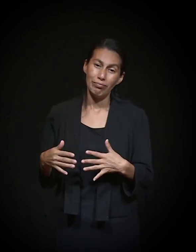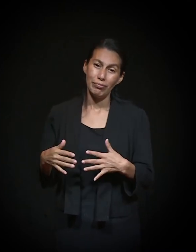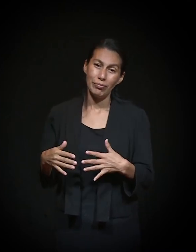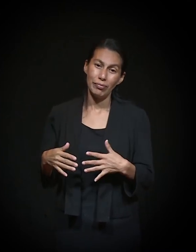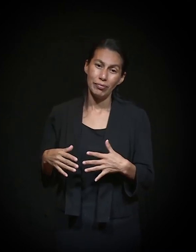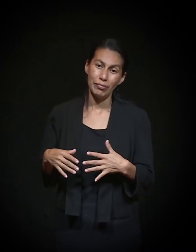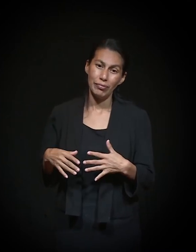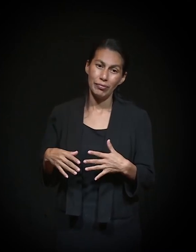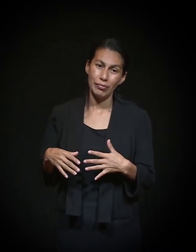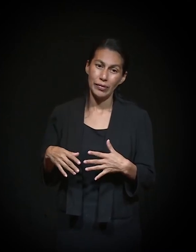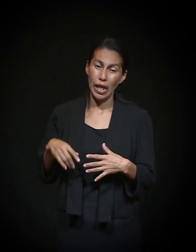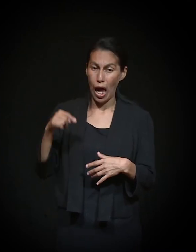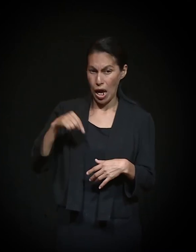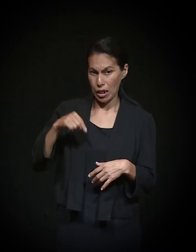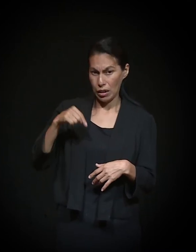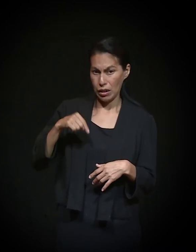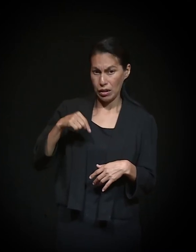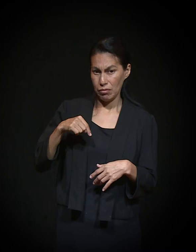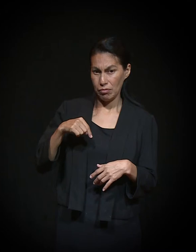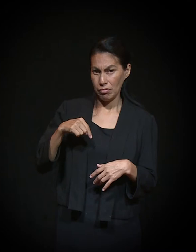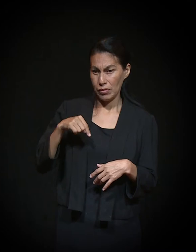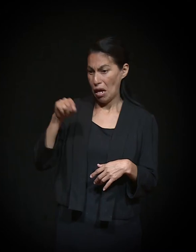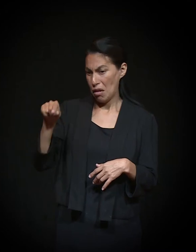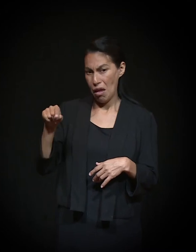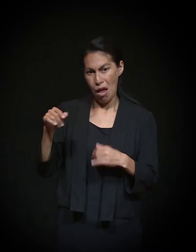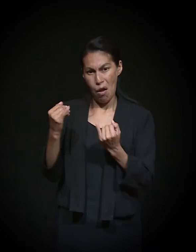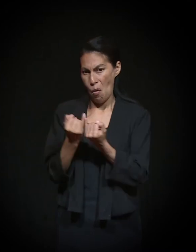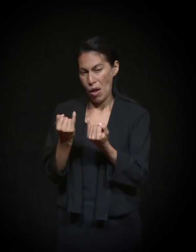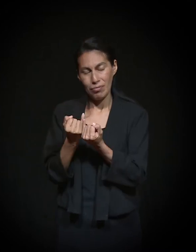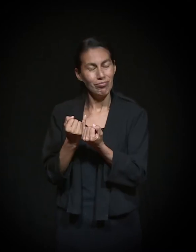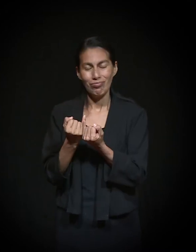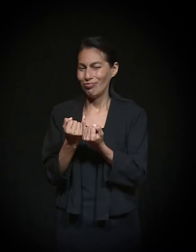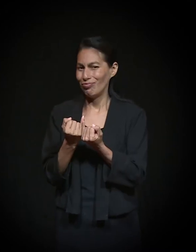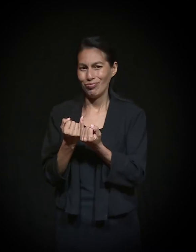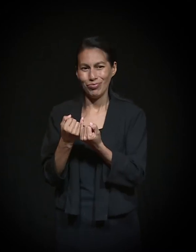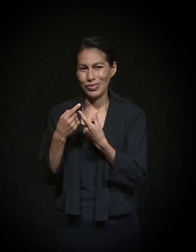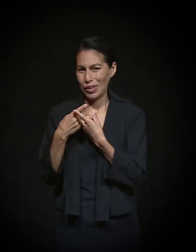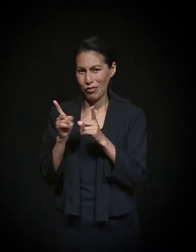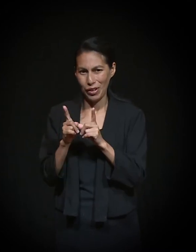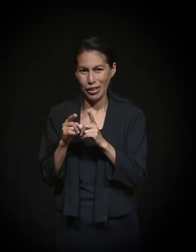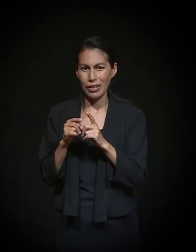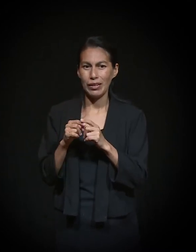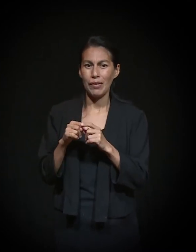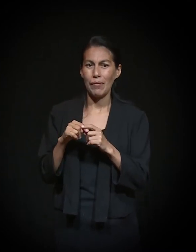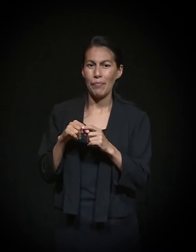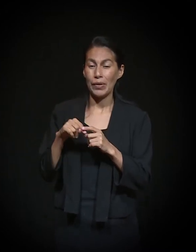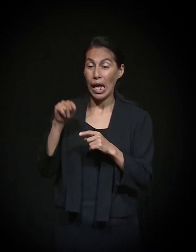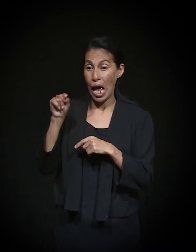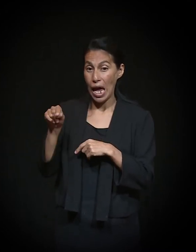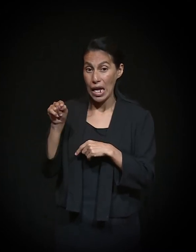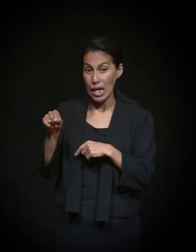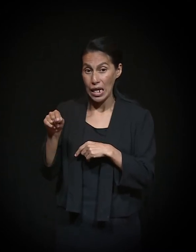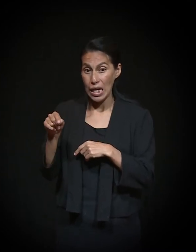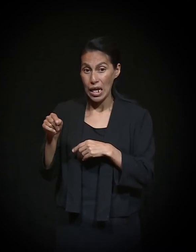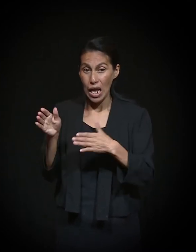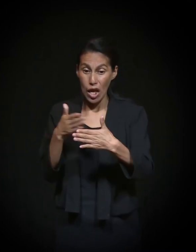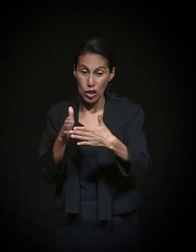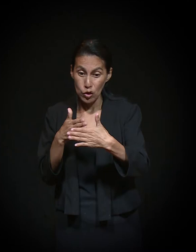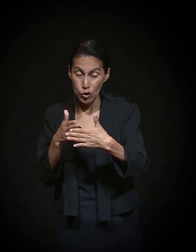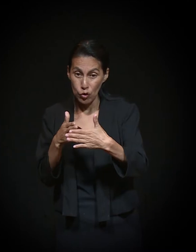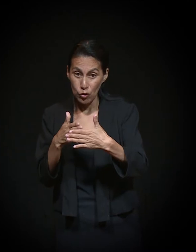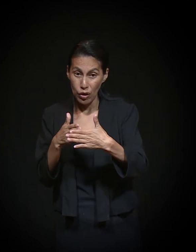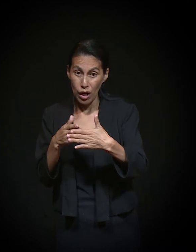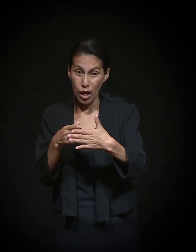que para mí no es que era como esta casa. Ahí, en nuestra casa que tenemos, las